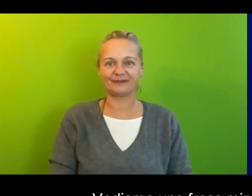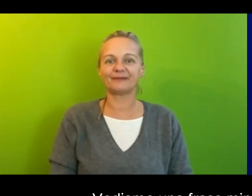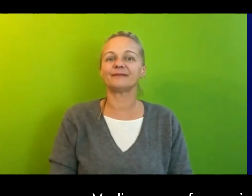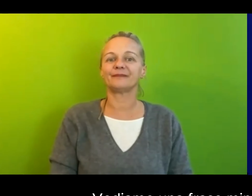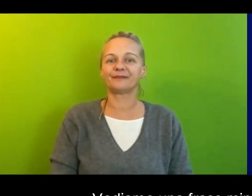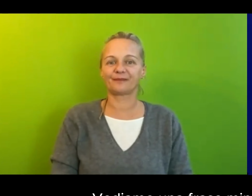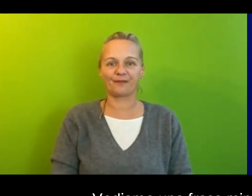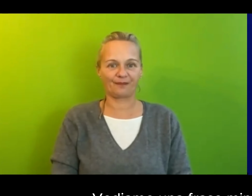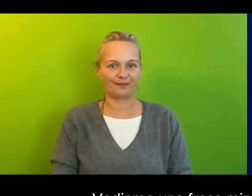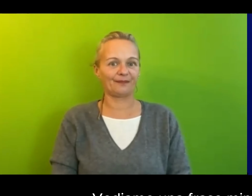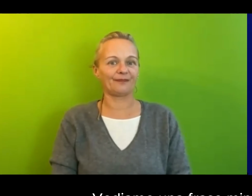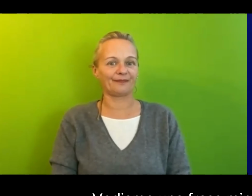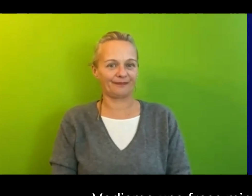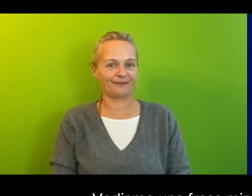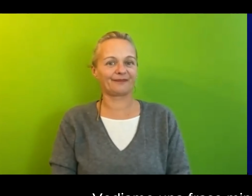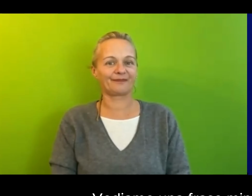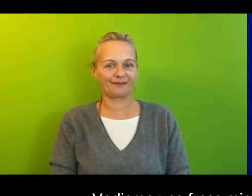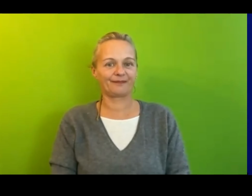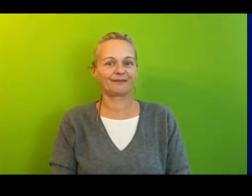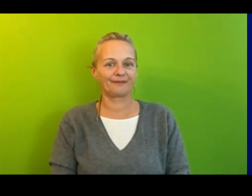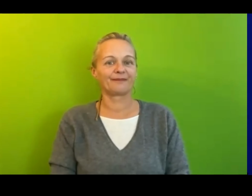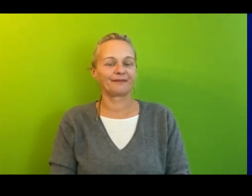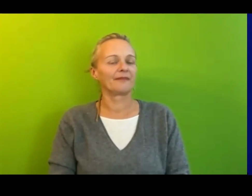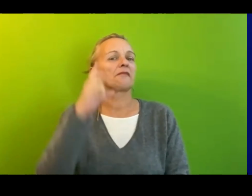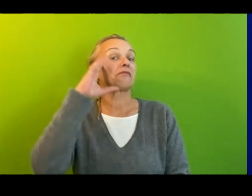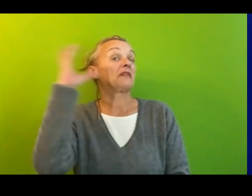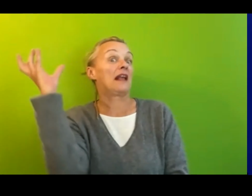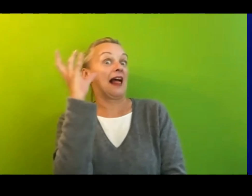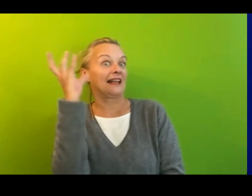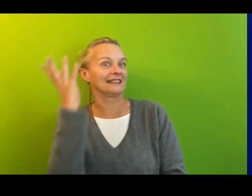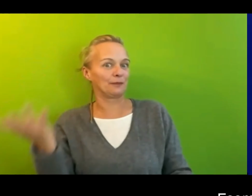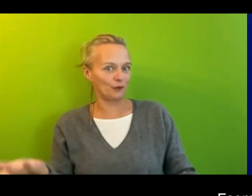una frase proprio minima, una frase di base.